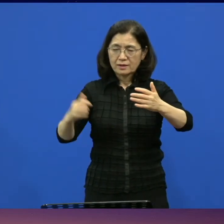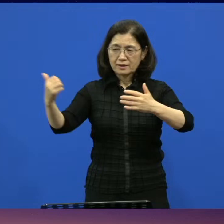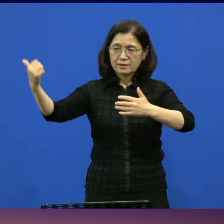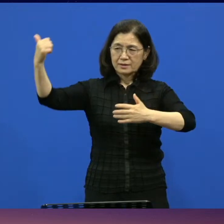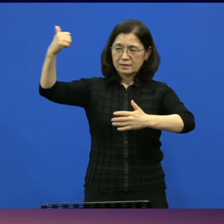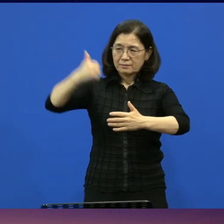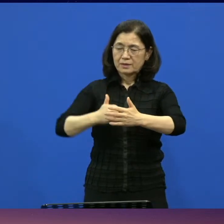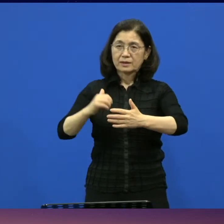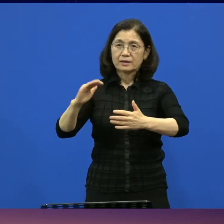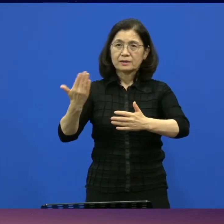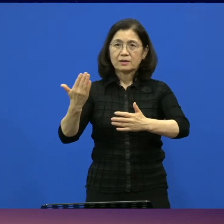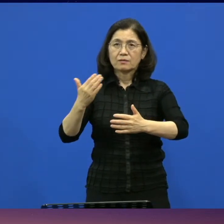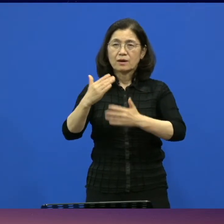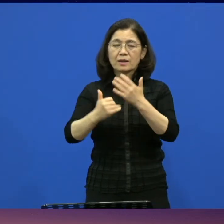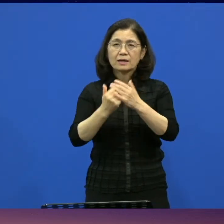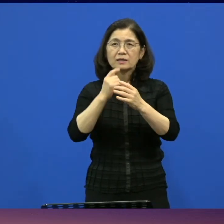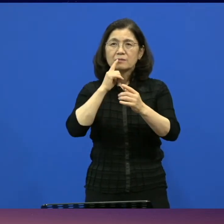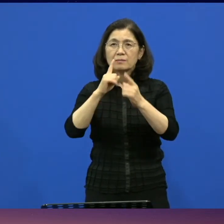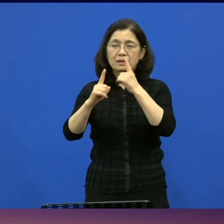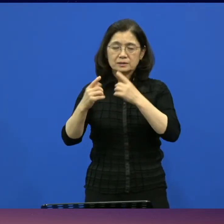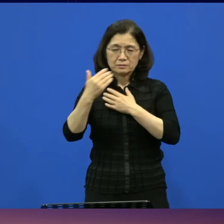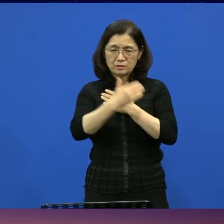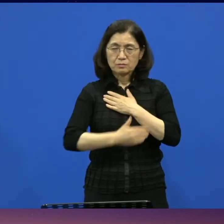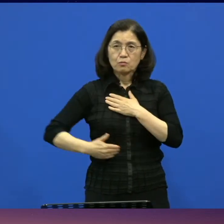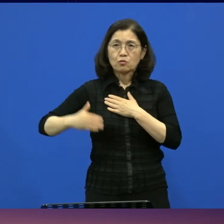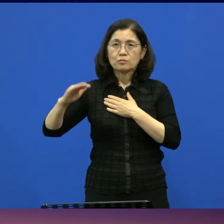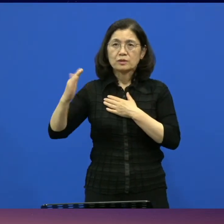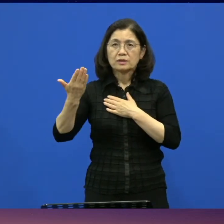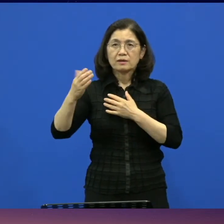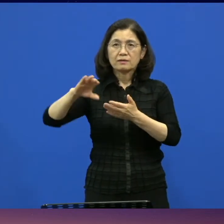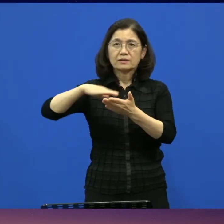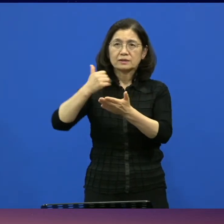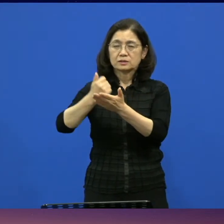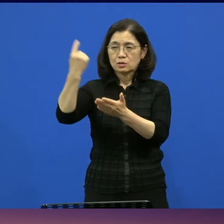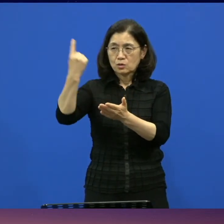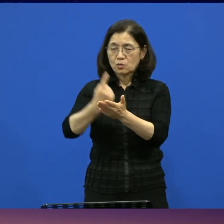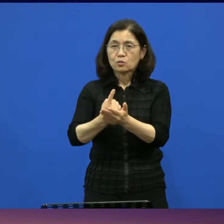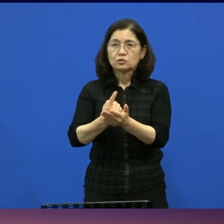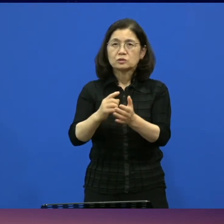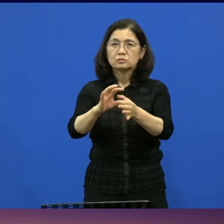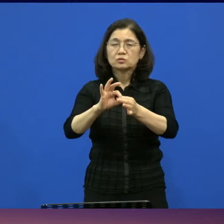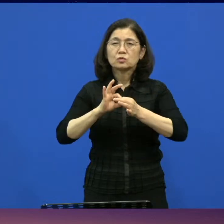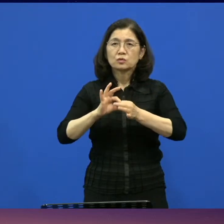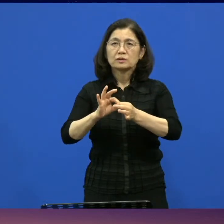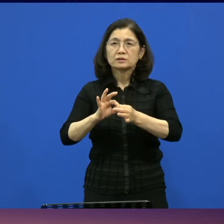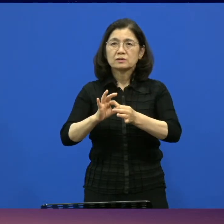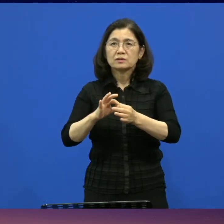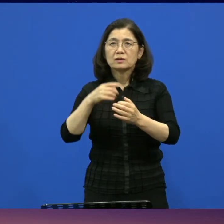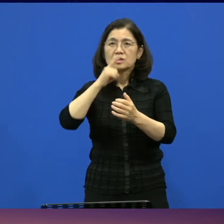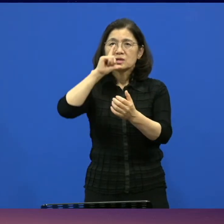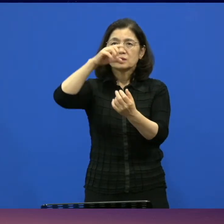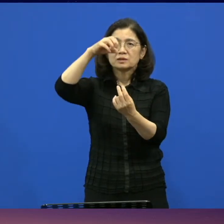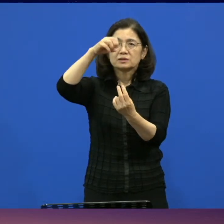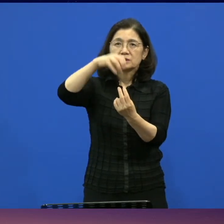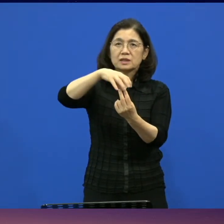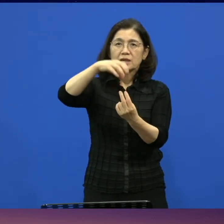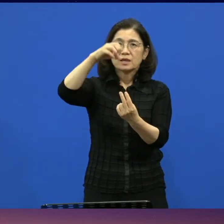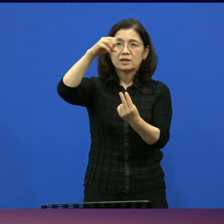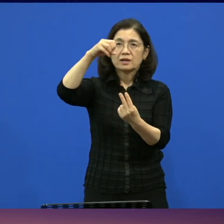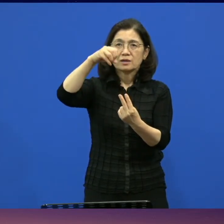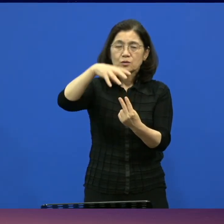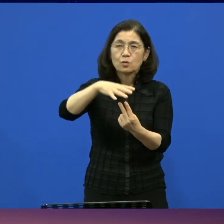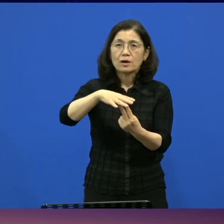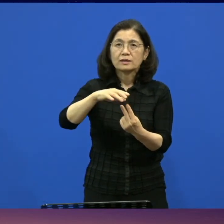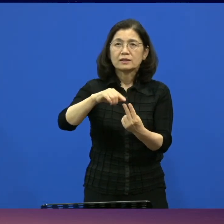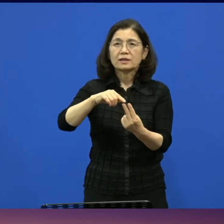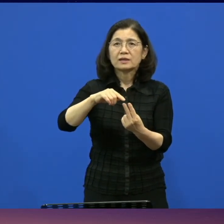말씀이 육신이 되어 우리 가운데 찾아오셨다는 거예요. 그리스도의 오심으로 인하여 세례 요한이 그 길을